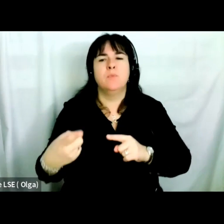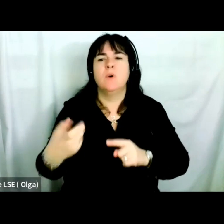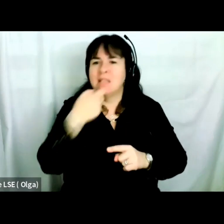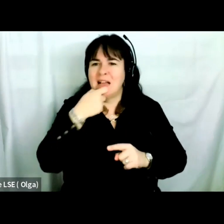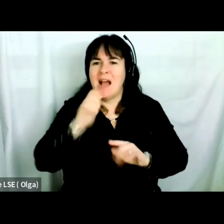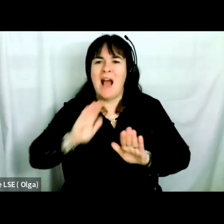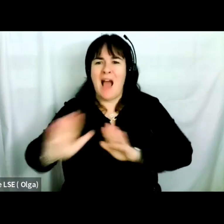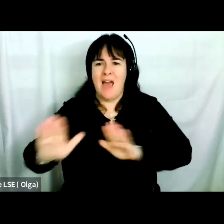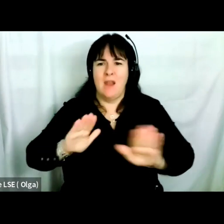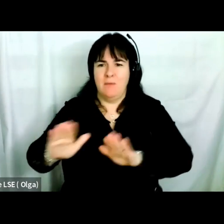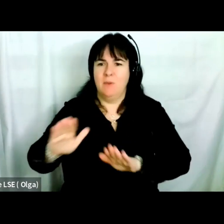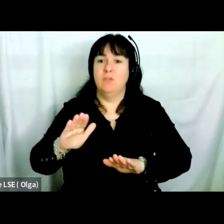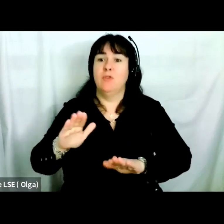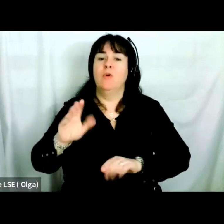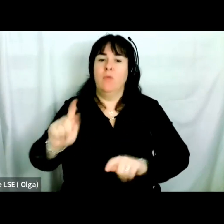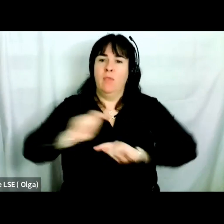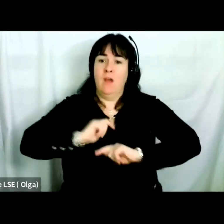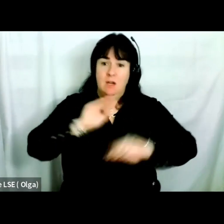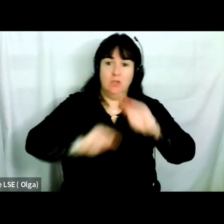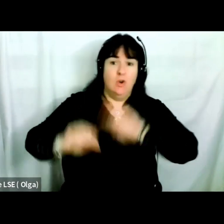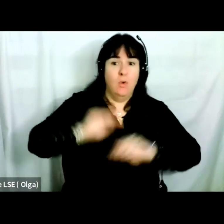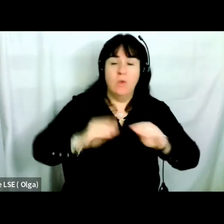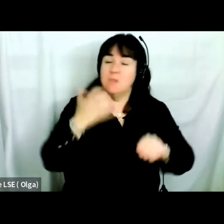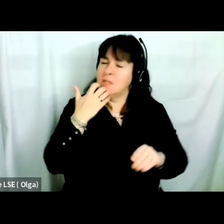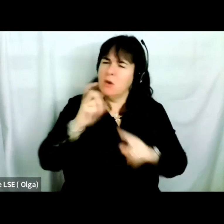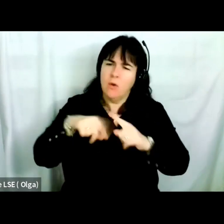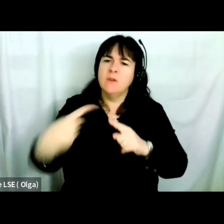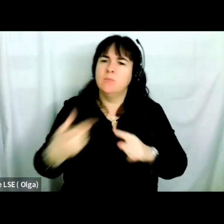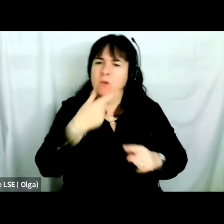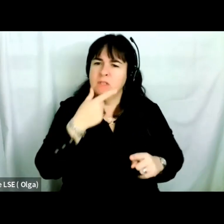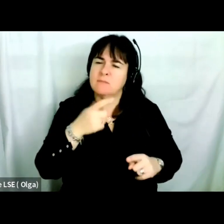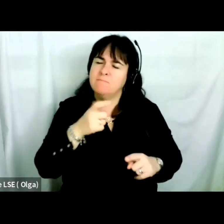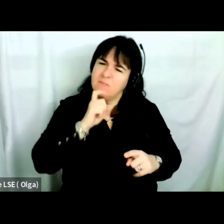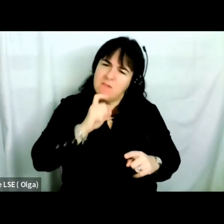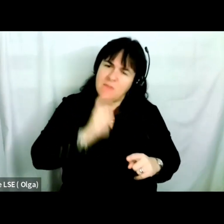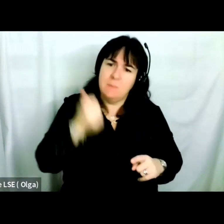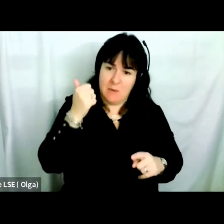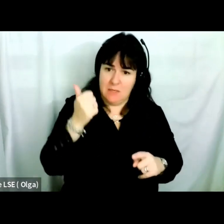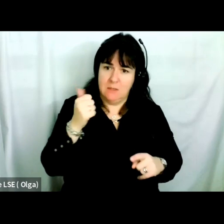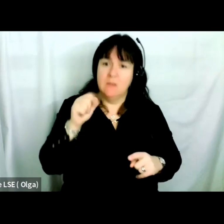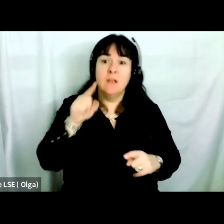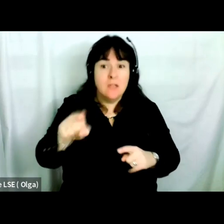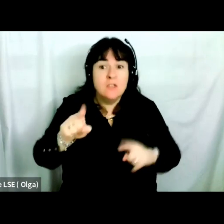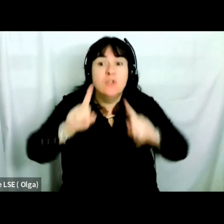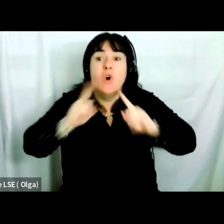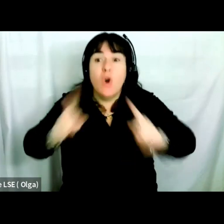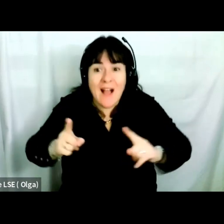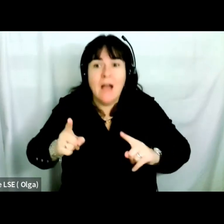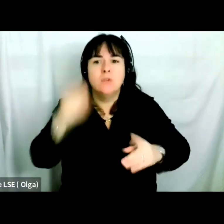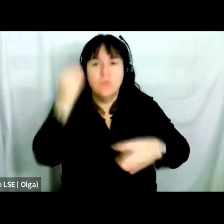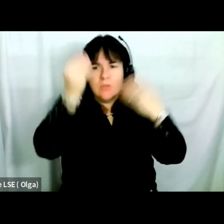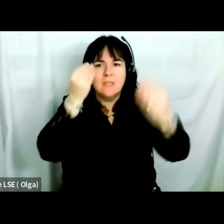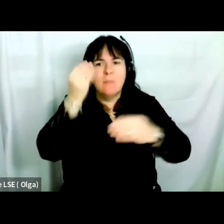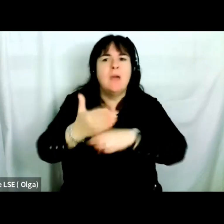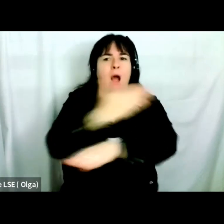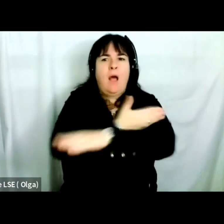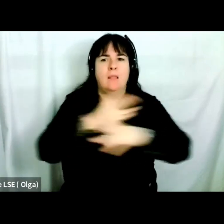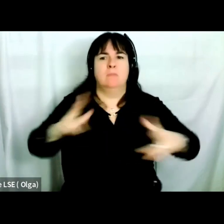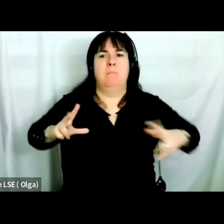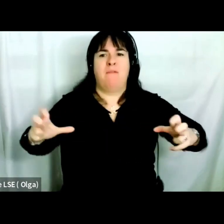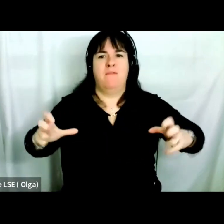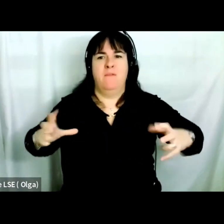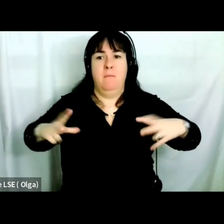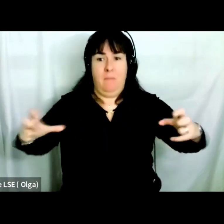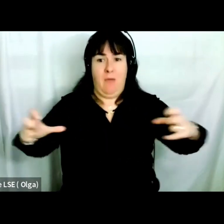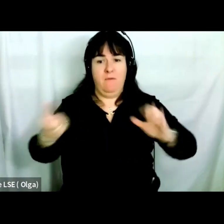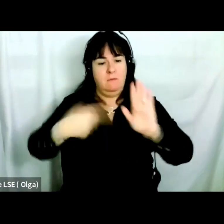establecer el arbitraje. Esto es para casos en los que se piensa antes y se escribe esa cláusula de